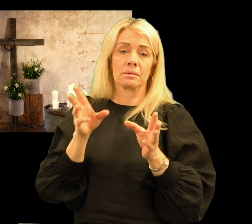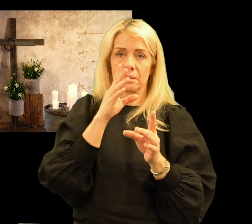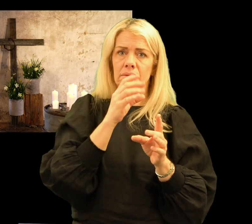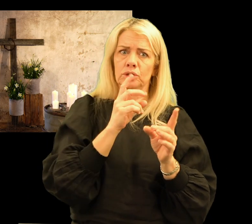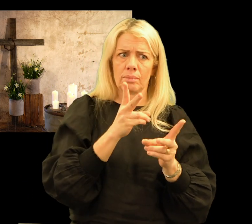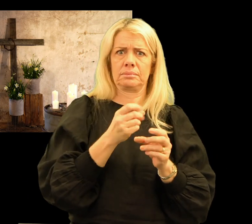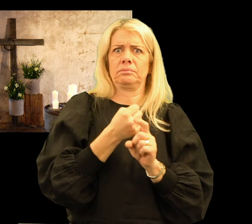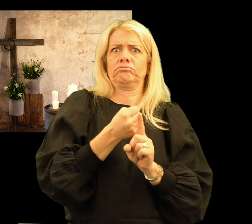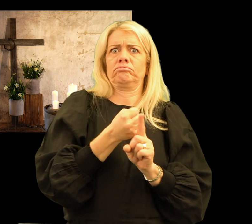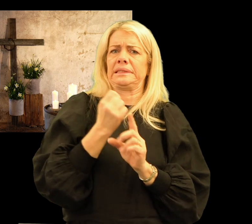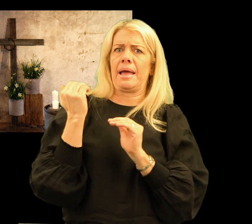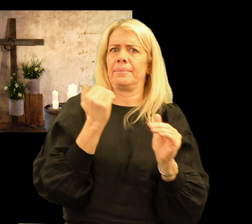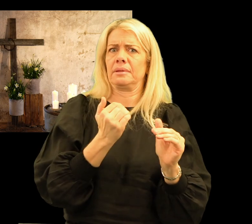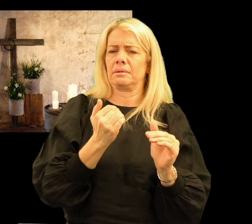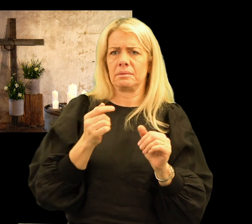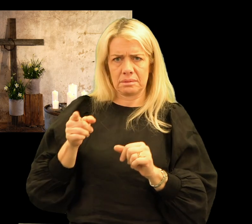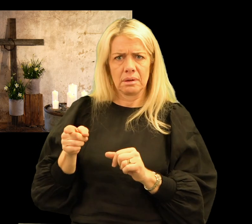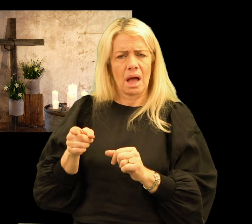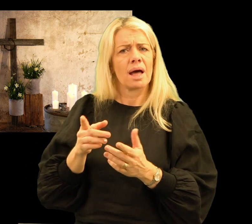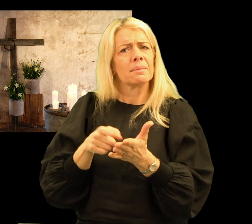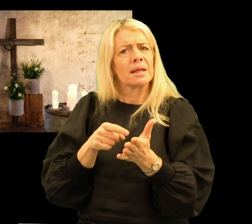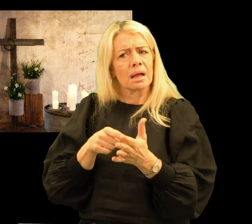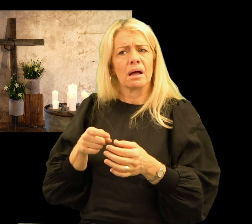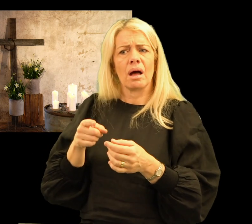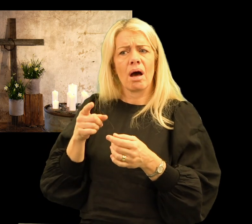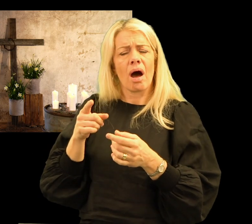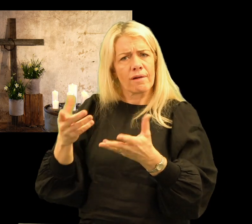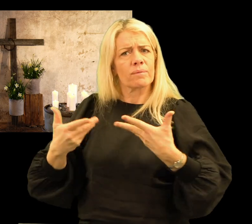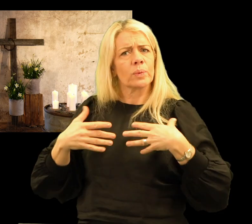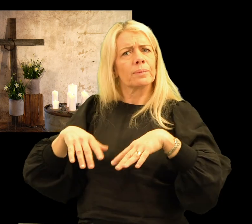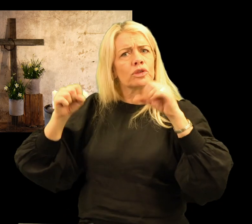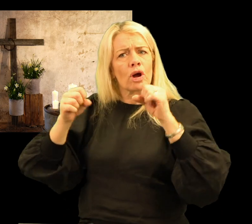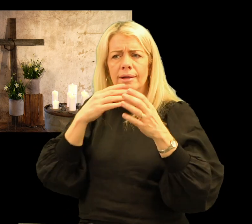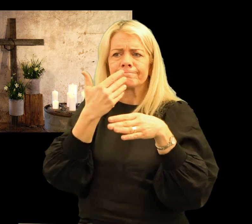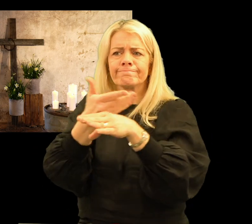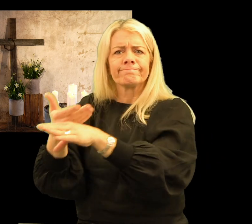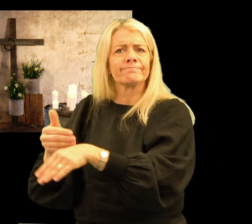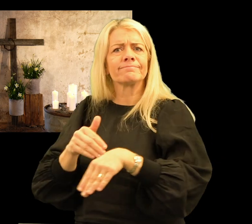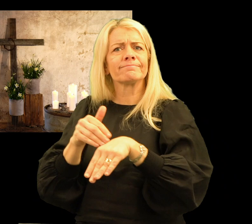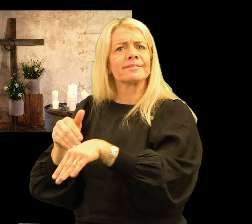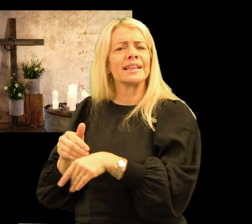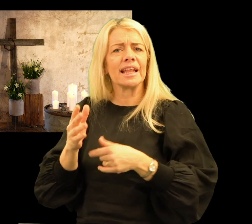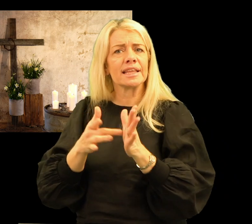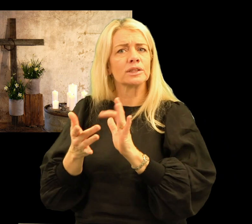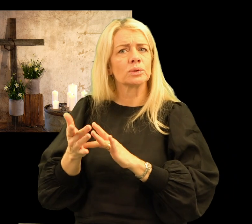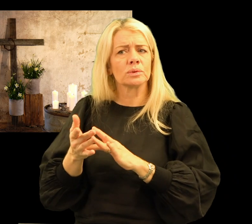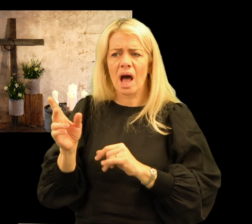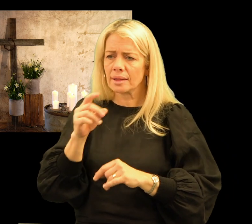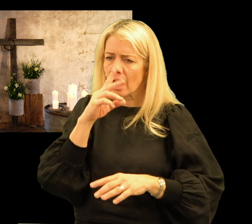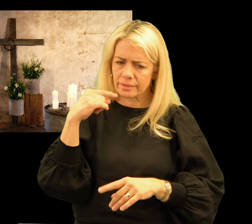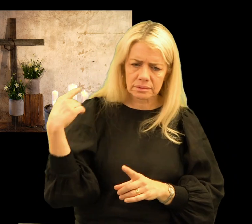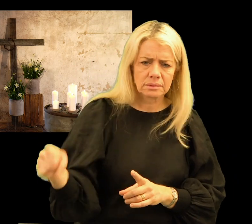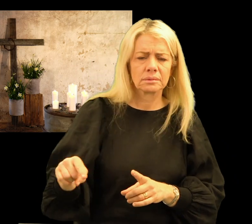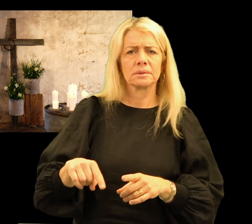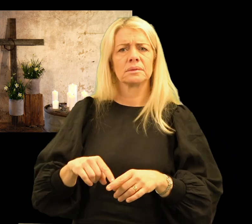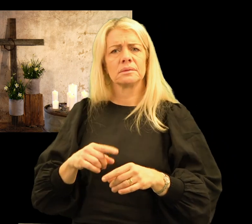varit ursäktad med att vara det. Han har på grund av att han har utfört uppdraget att förkunna om Jesus, det goda budskapet om Jesus. Han